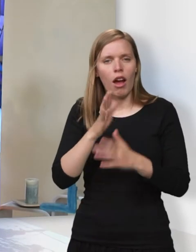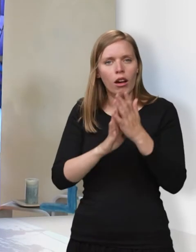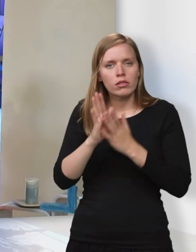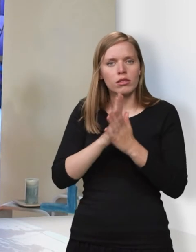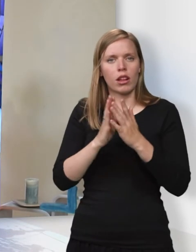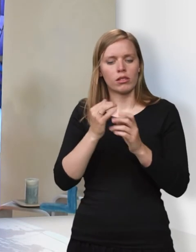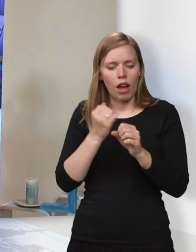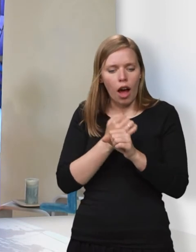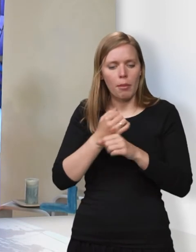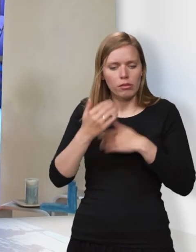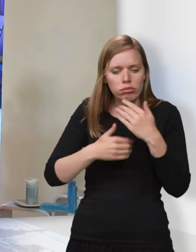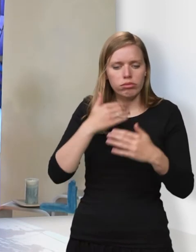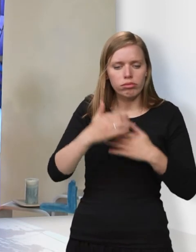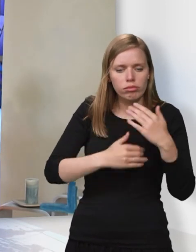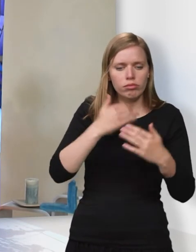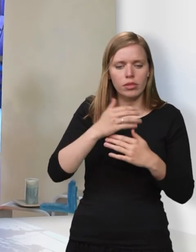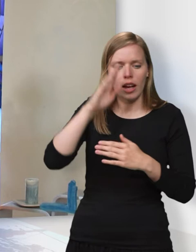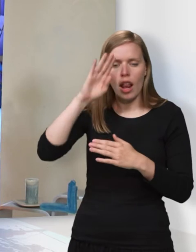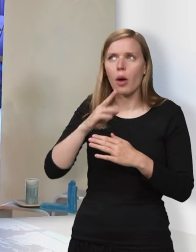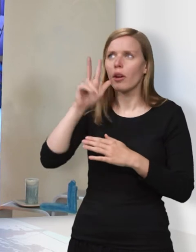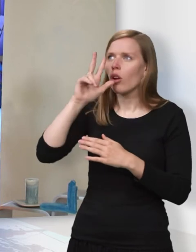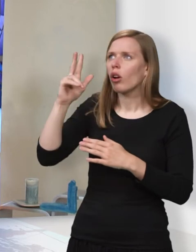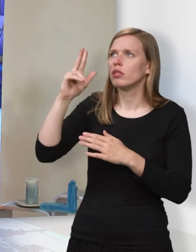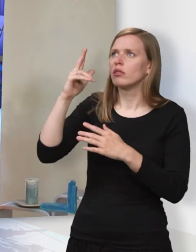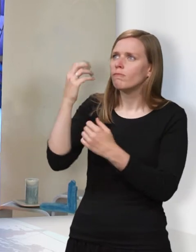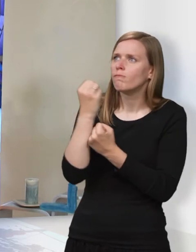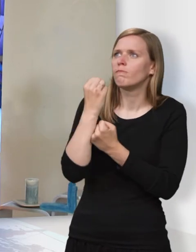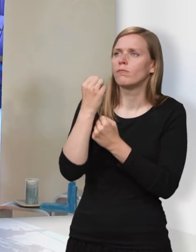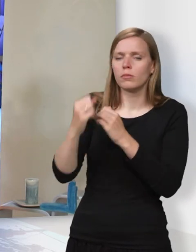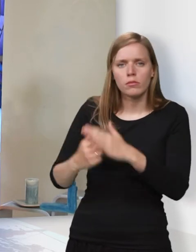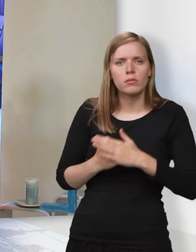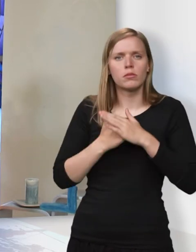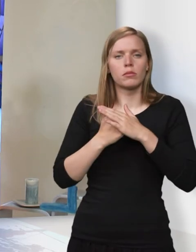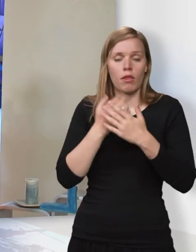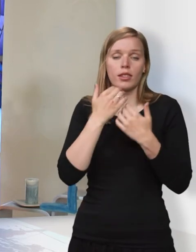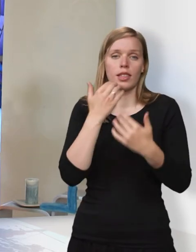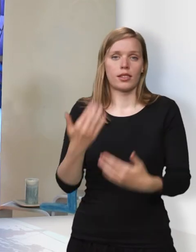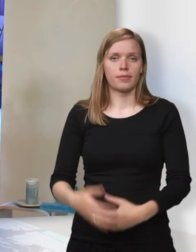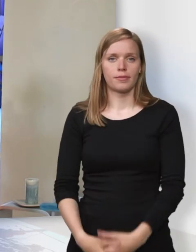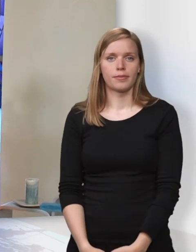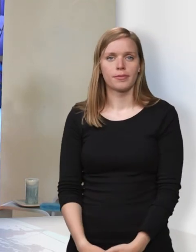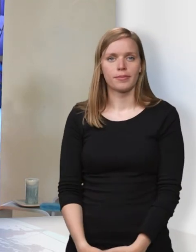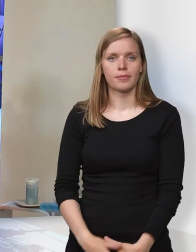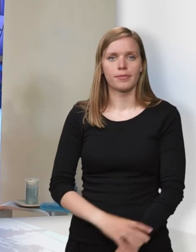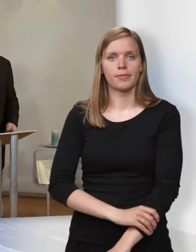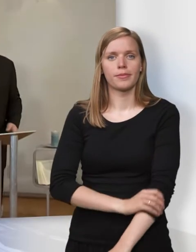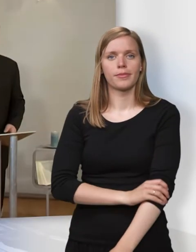Gott trägt, führt und hält, das erzählt er im Gespräch.